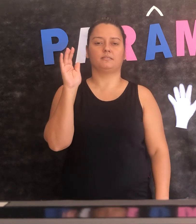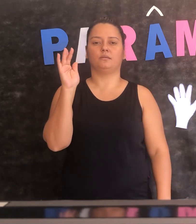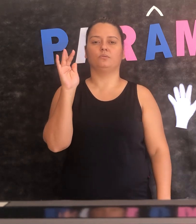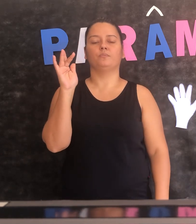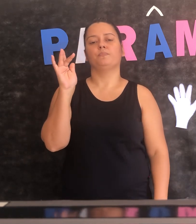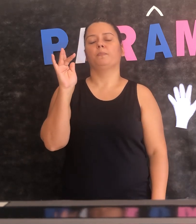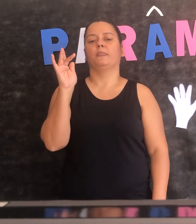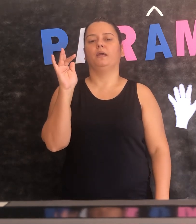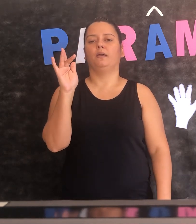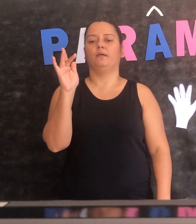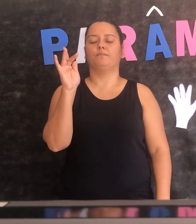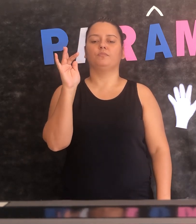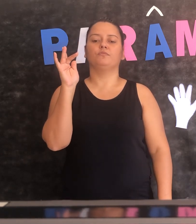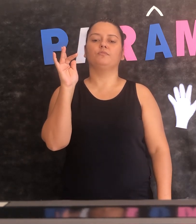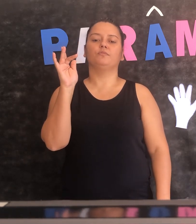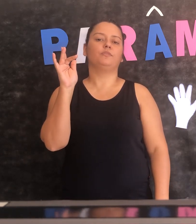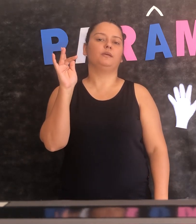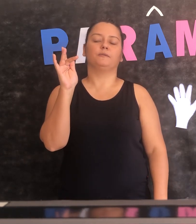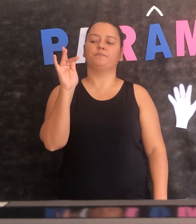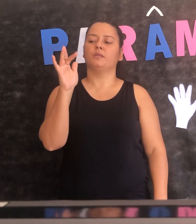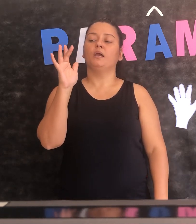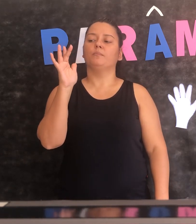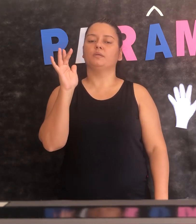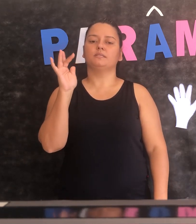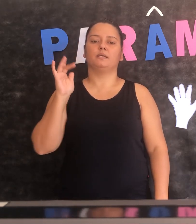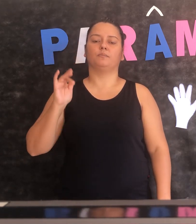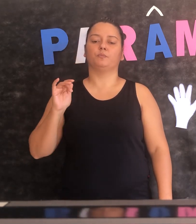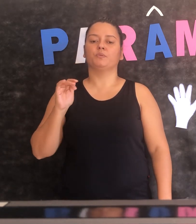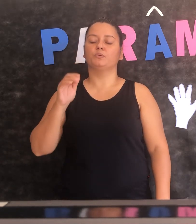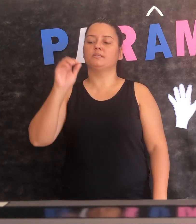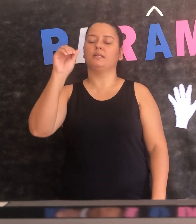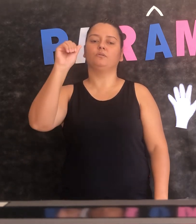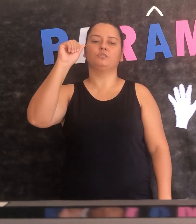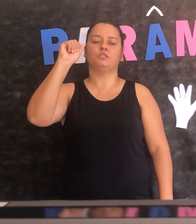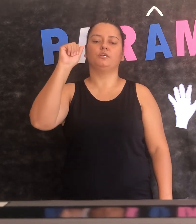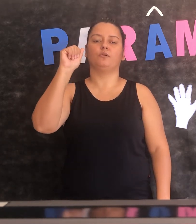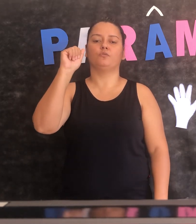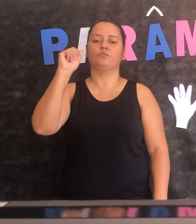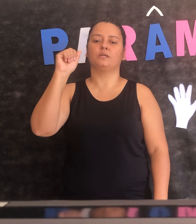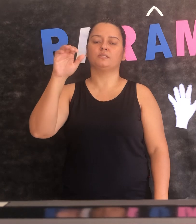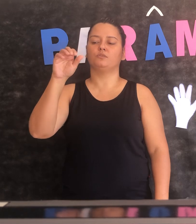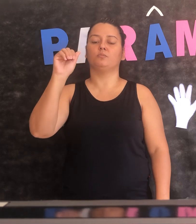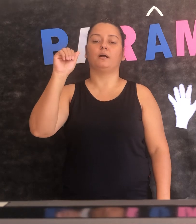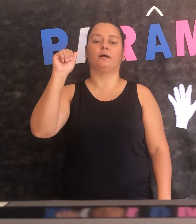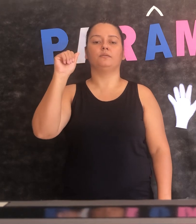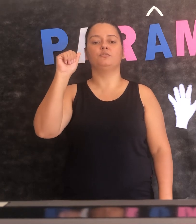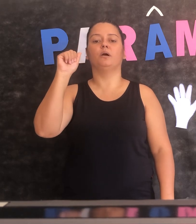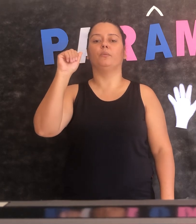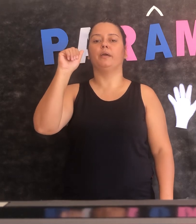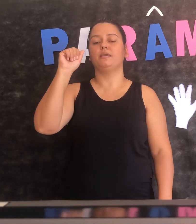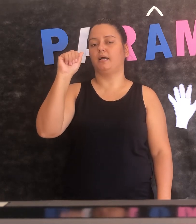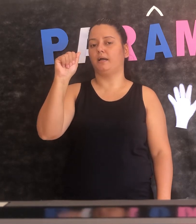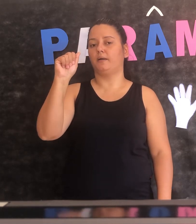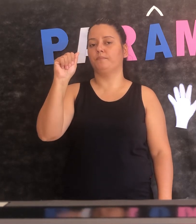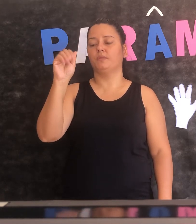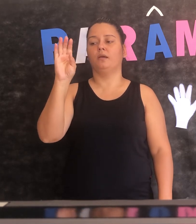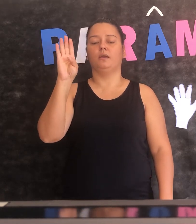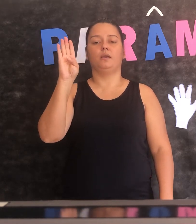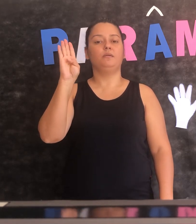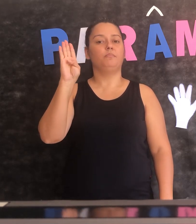sendo feita. Por exemplo, o sinal de configuração de mão em A, em